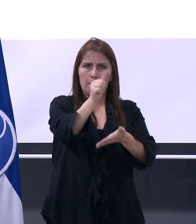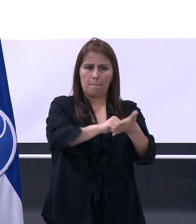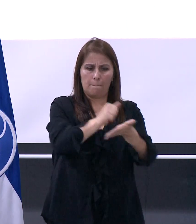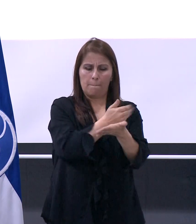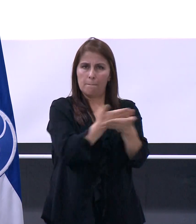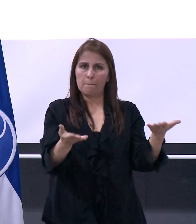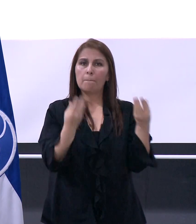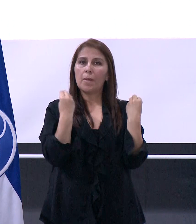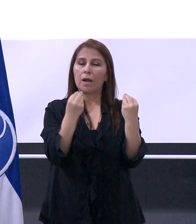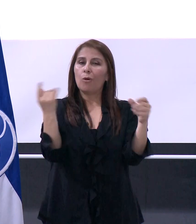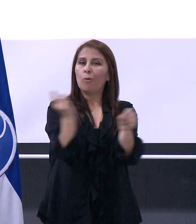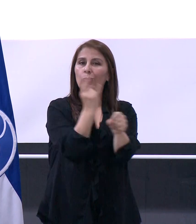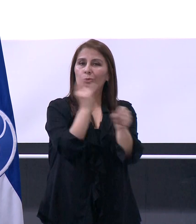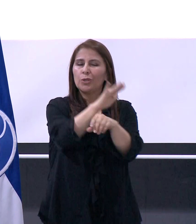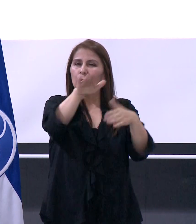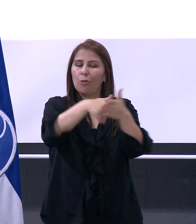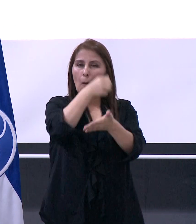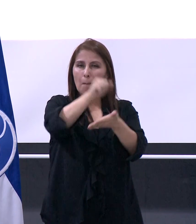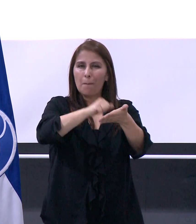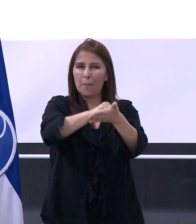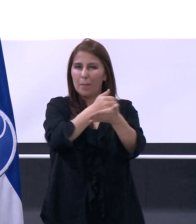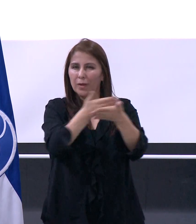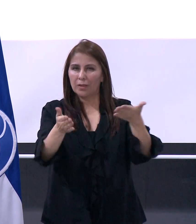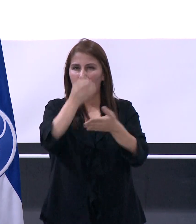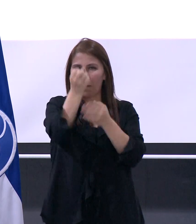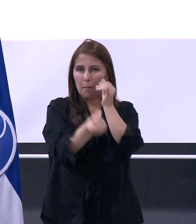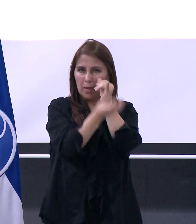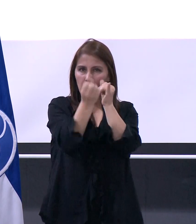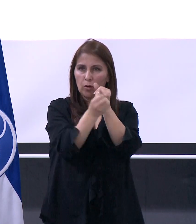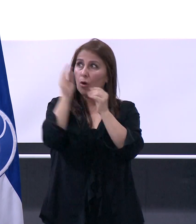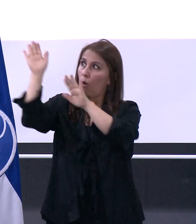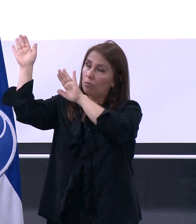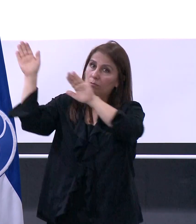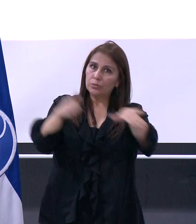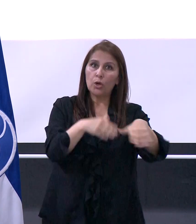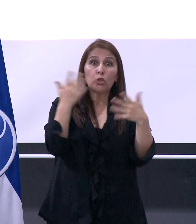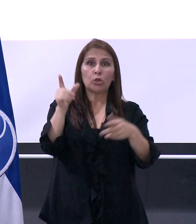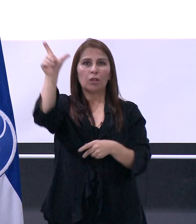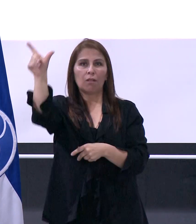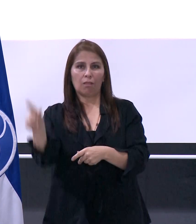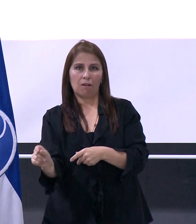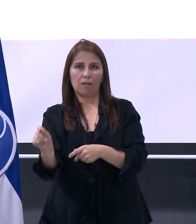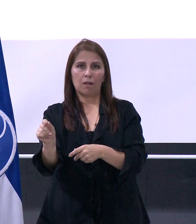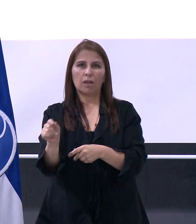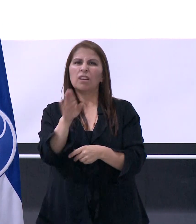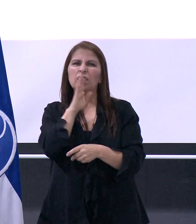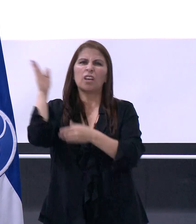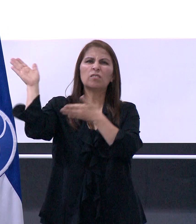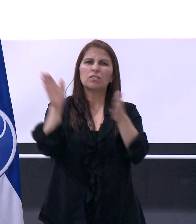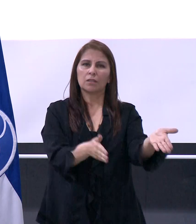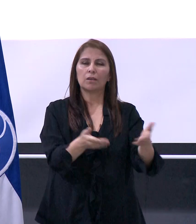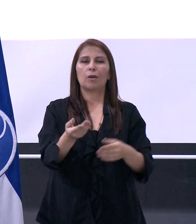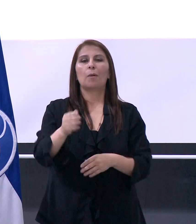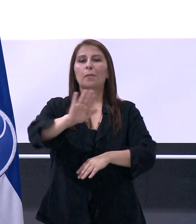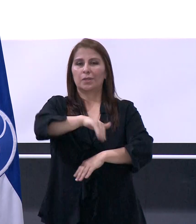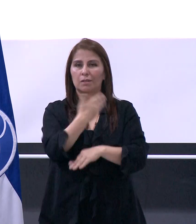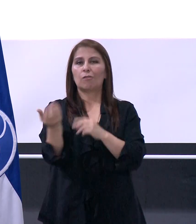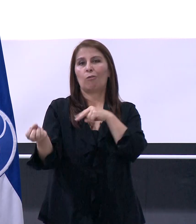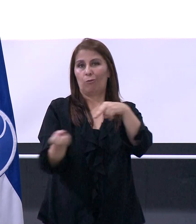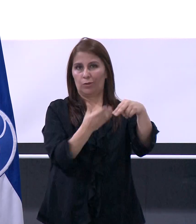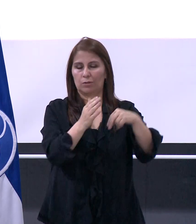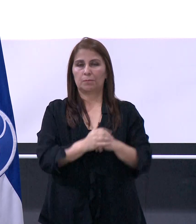que fue traído de italia por el ministerio de educación en el sector de la educación pública del estado